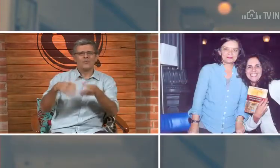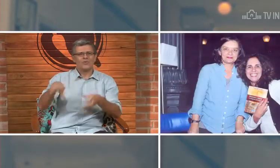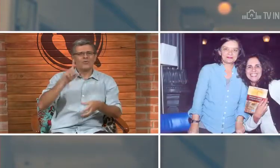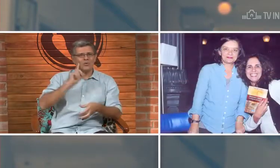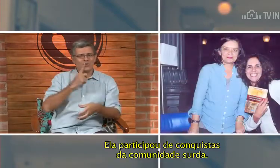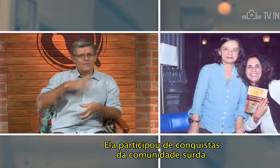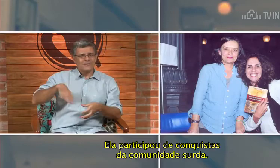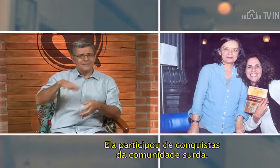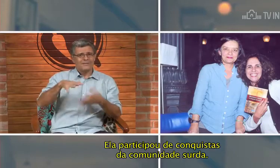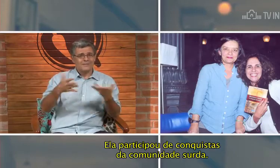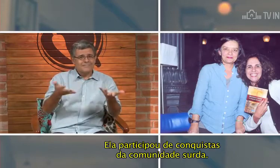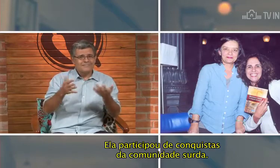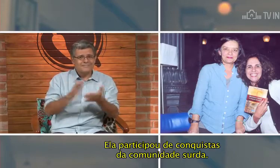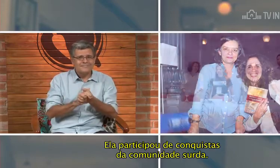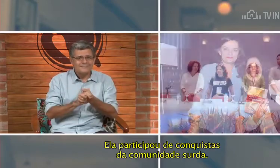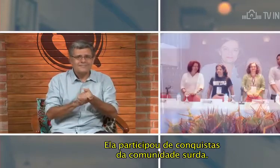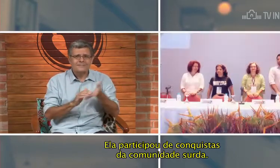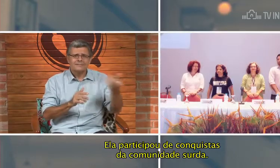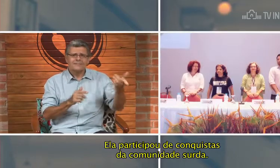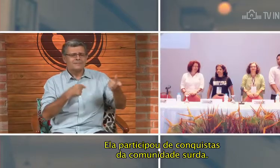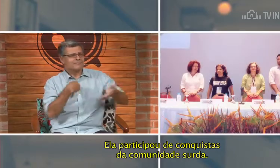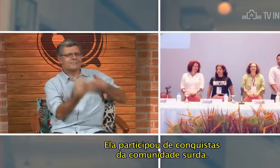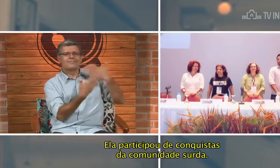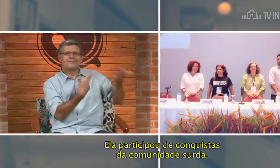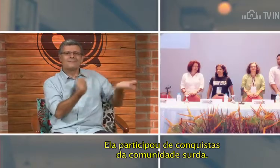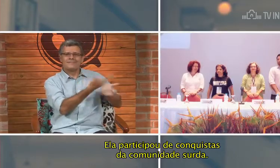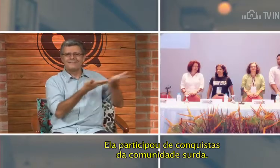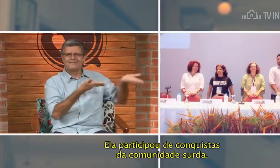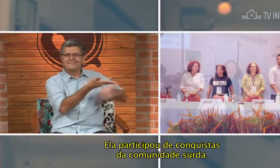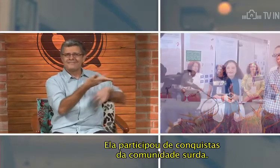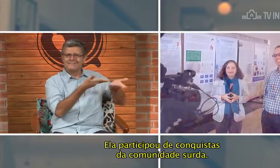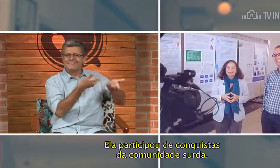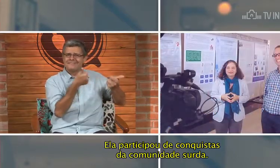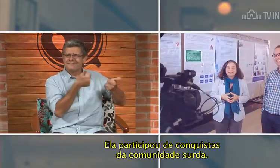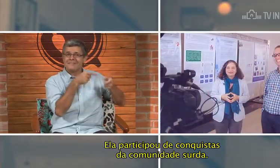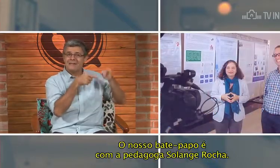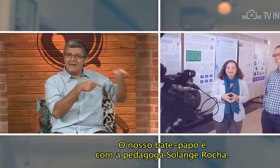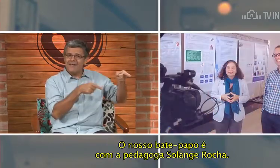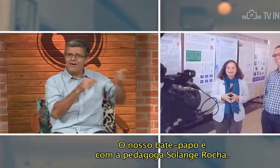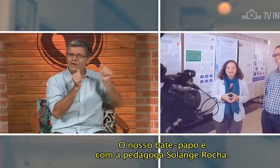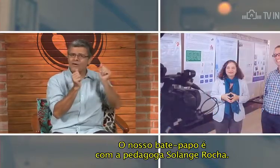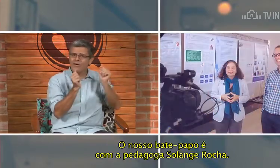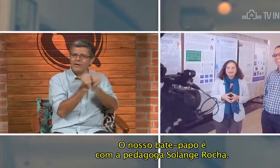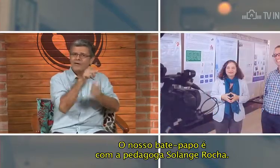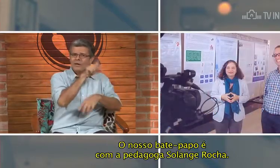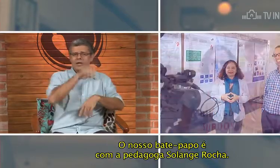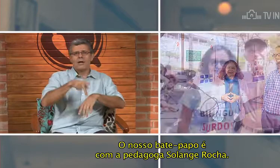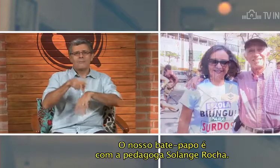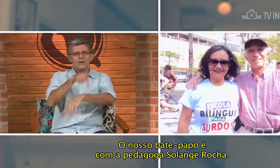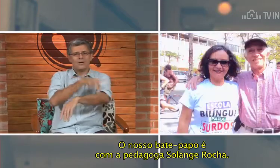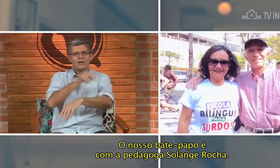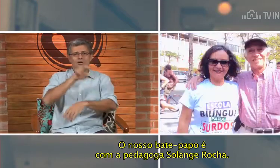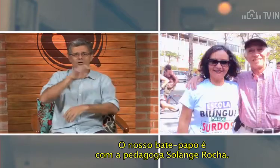Ela participou de conquistas da comunidade surda. O nosso bate-papo é com a pedagoga